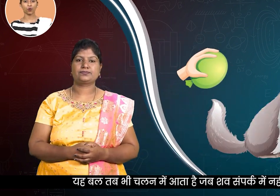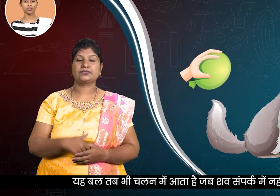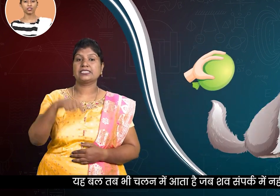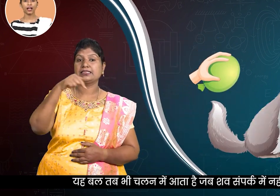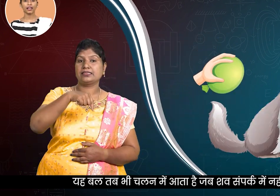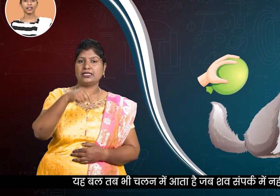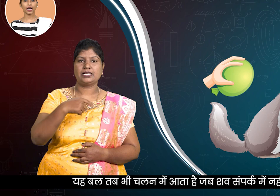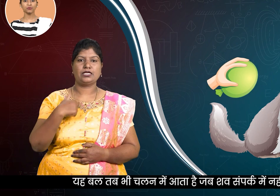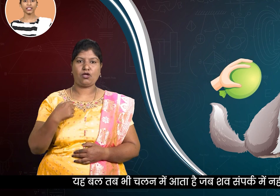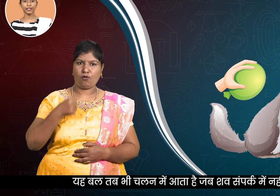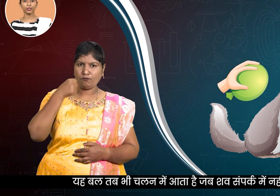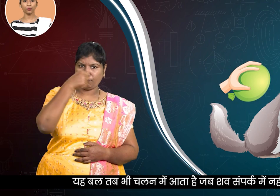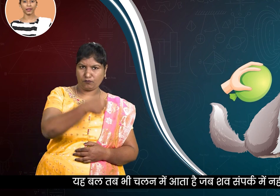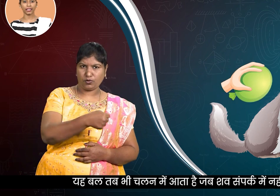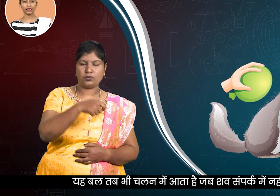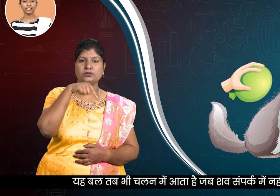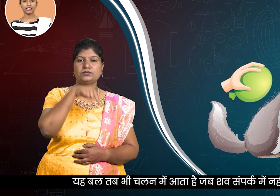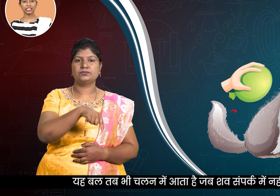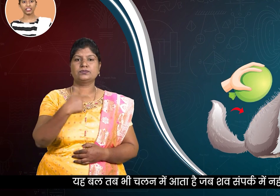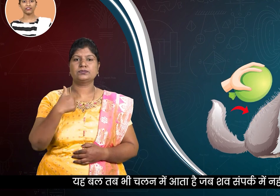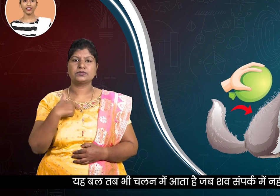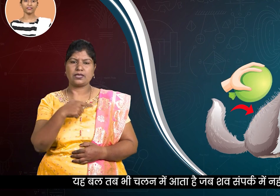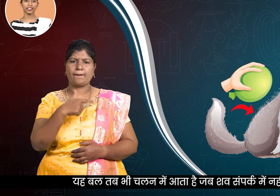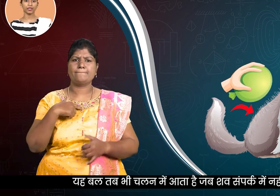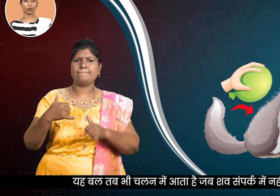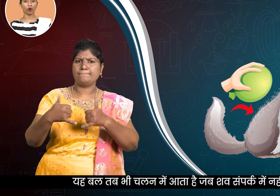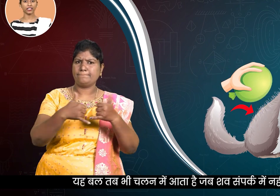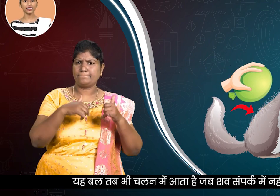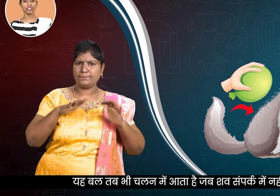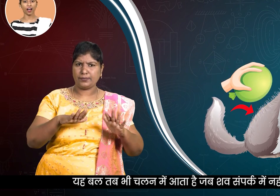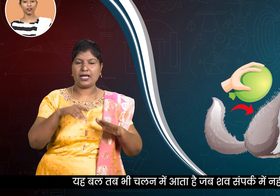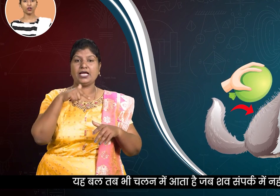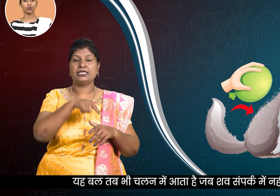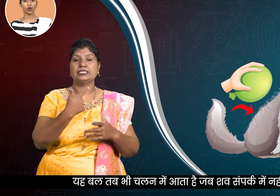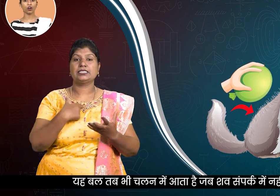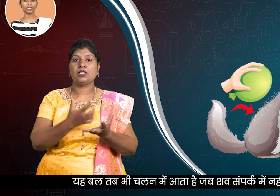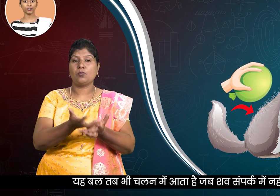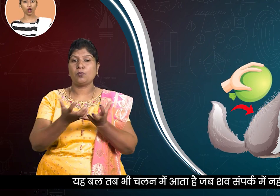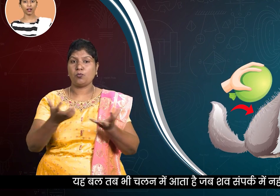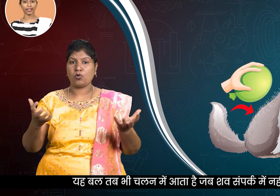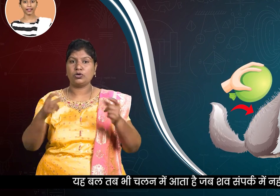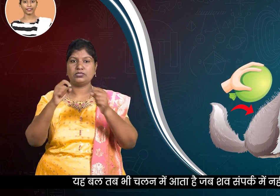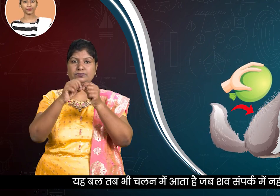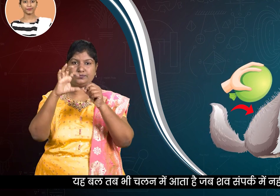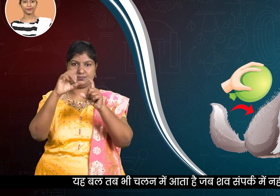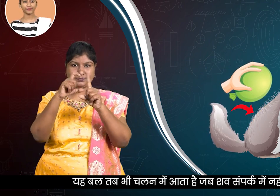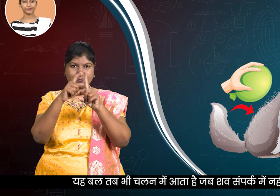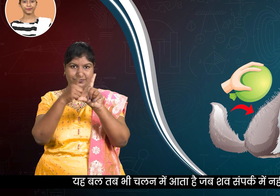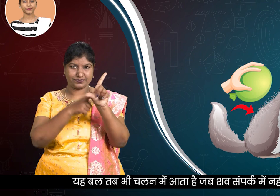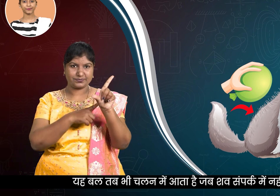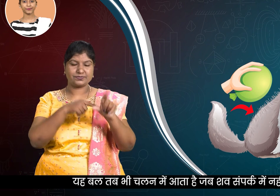ये बल तभी भी चलन में रहता है जब ही दो वस्तु या व्यक्ति संपर्क में ना हो।